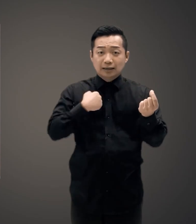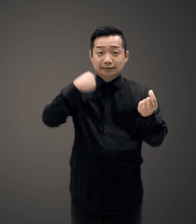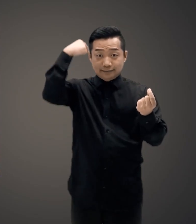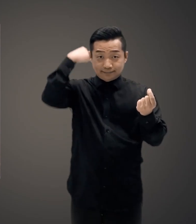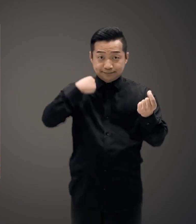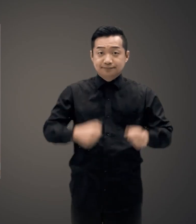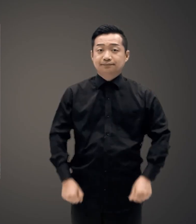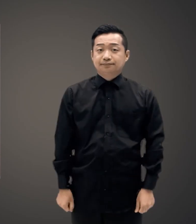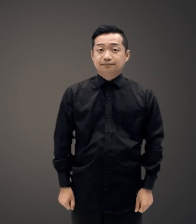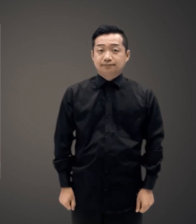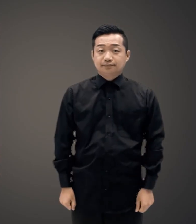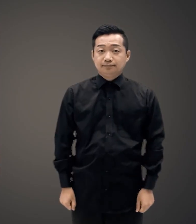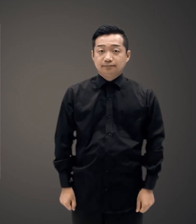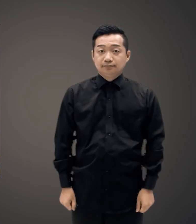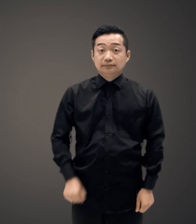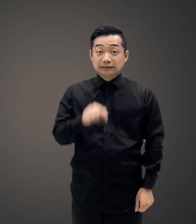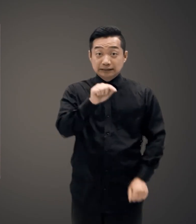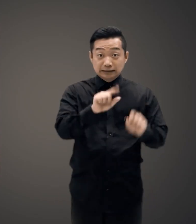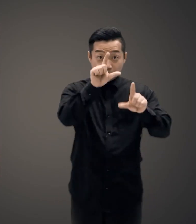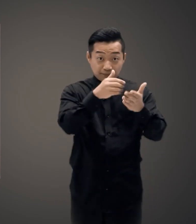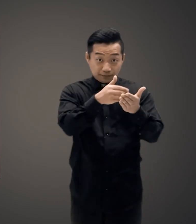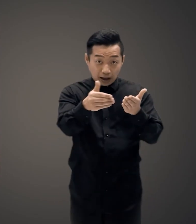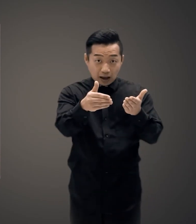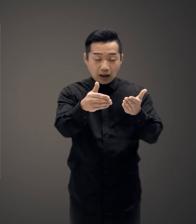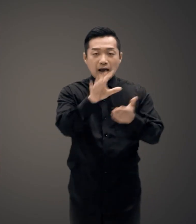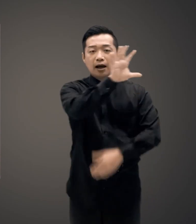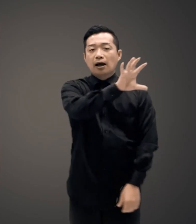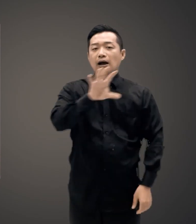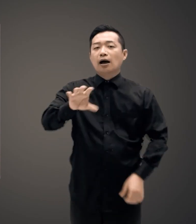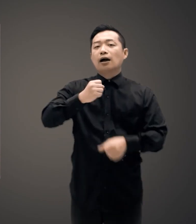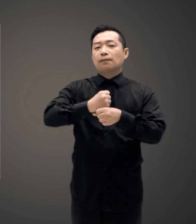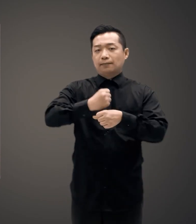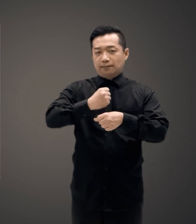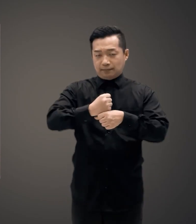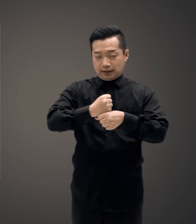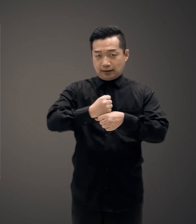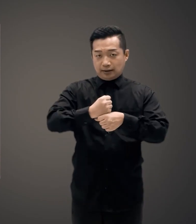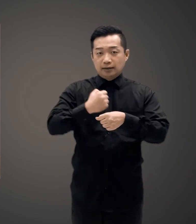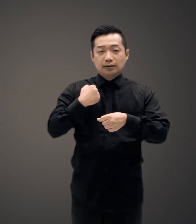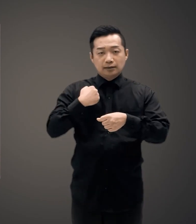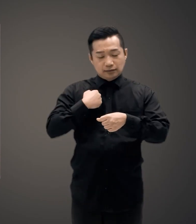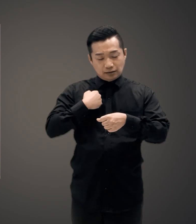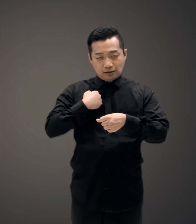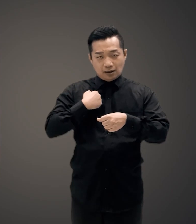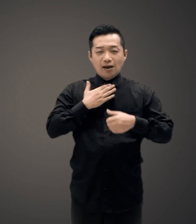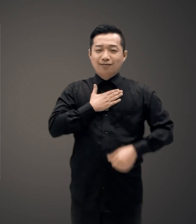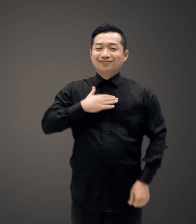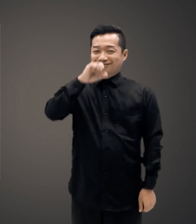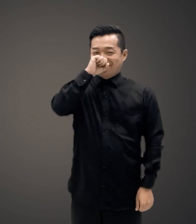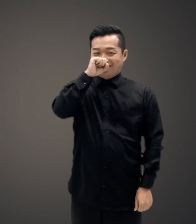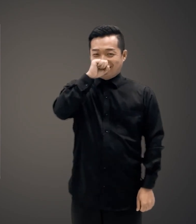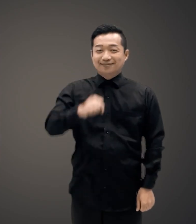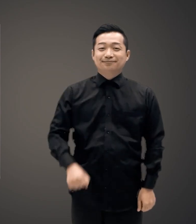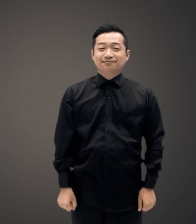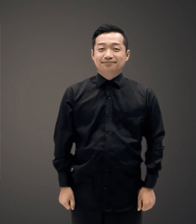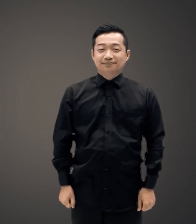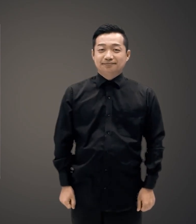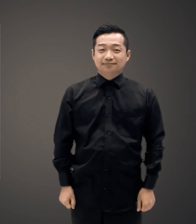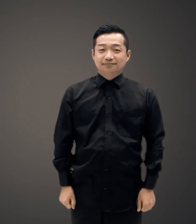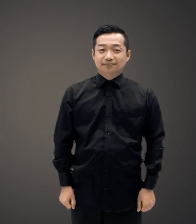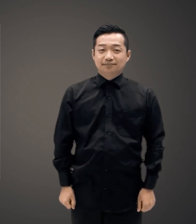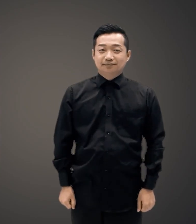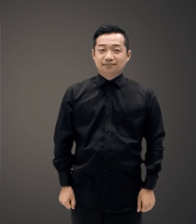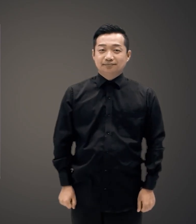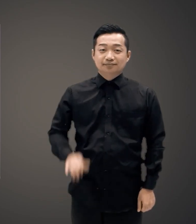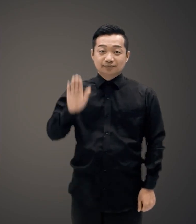선물처럼 느껴졌거든요. 그래서 그 장면을 제가 재현하고 있다라는 것 때문에 좋게 작업을 했던 것